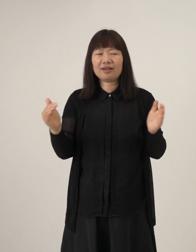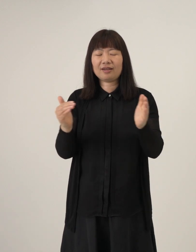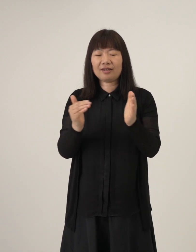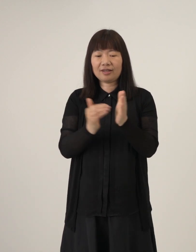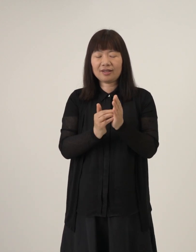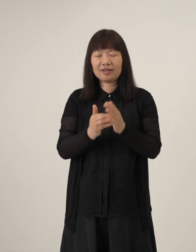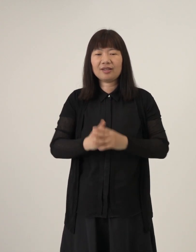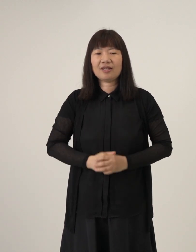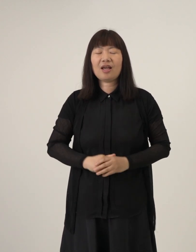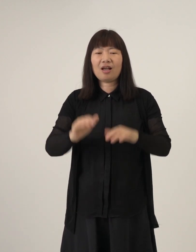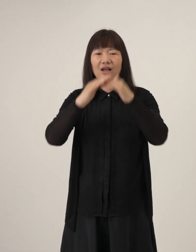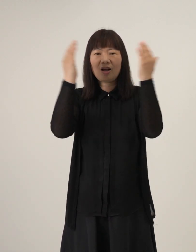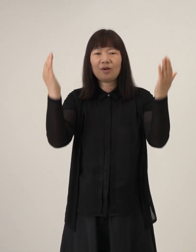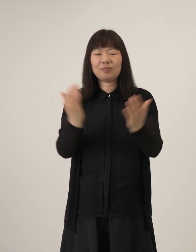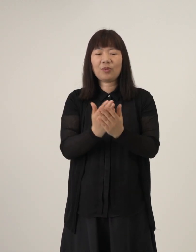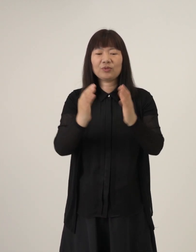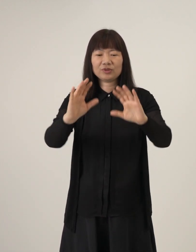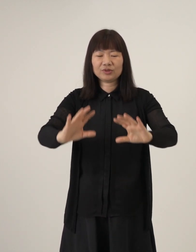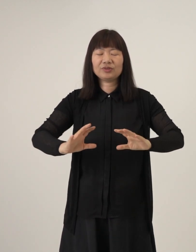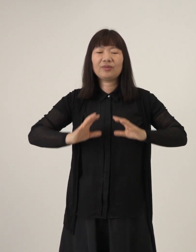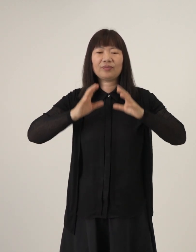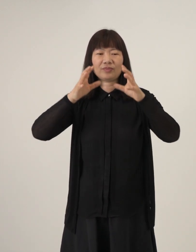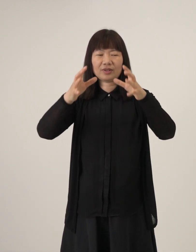창조하셨네. 모든 나라와